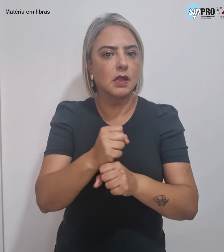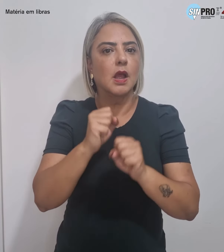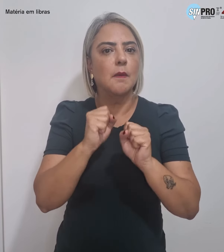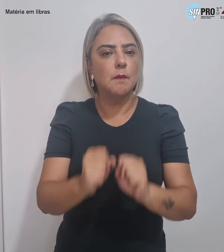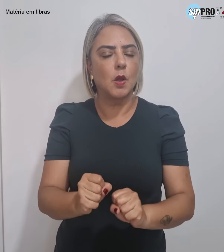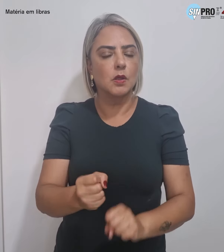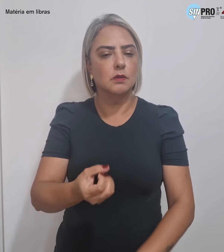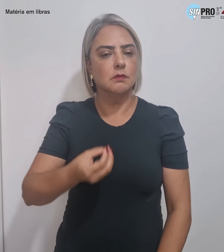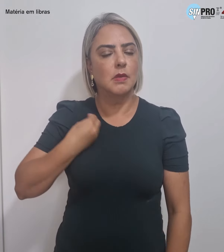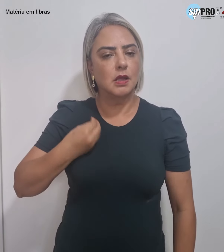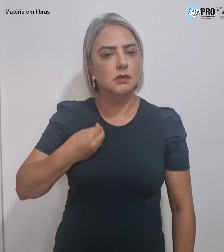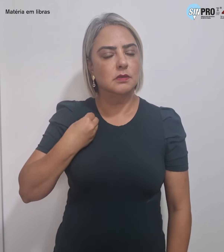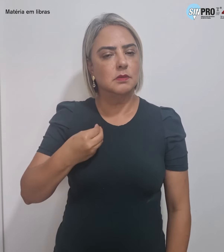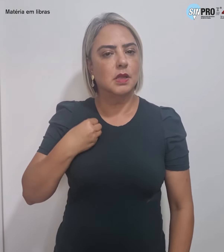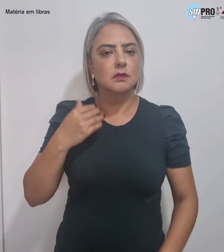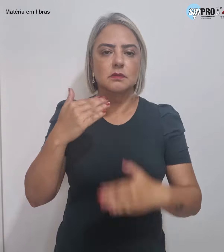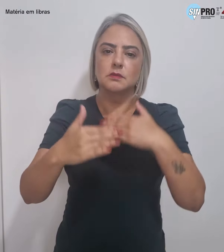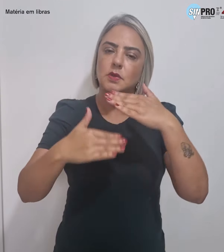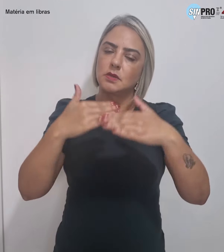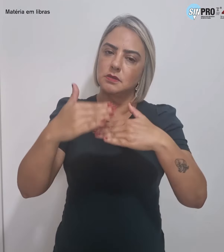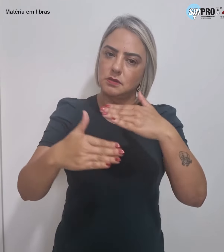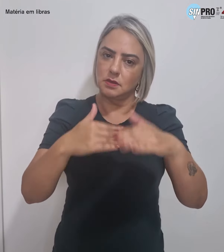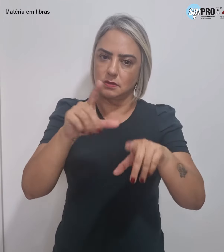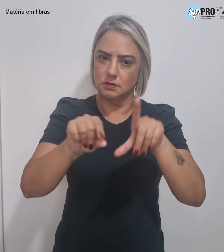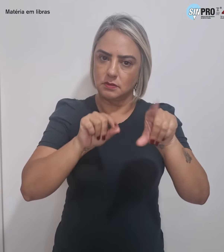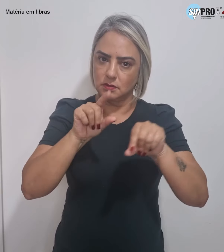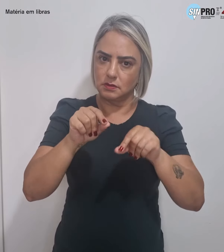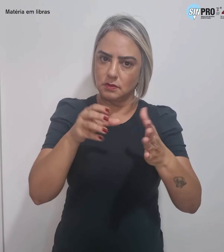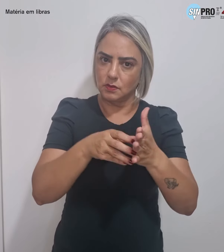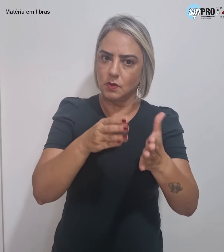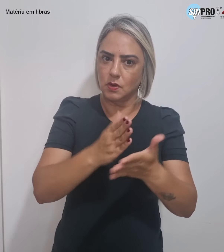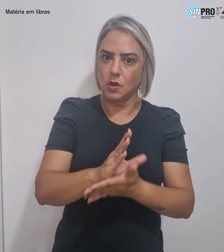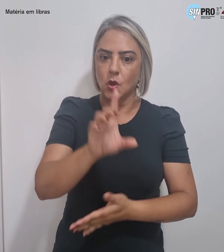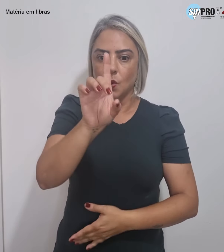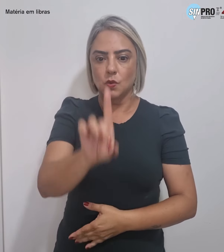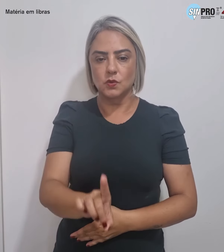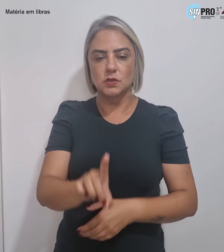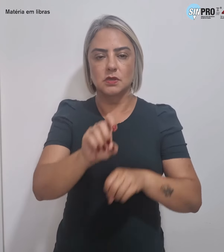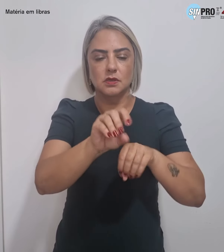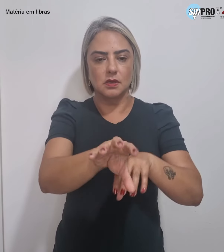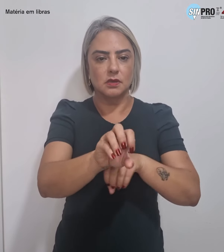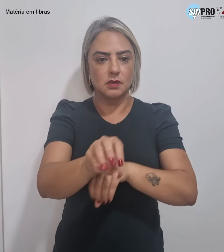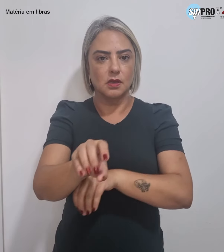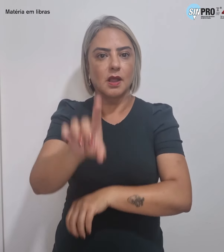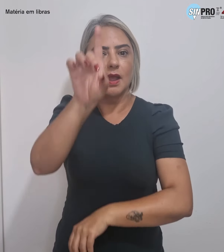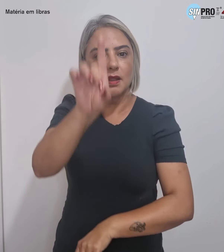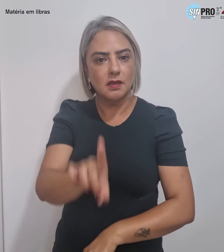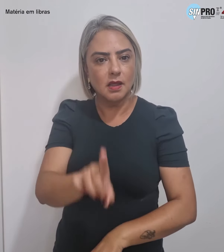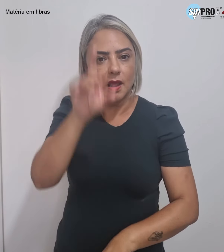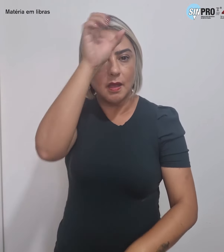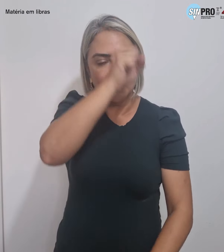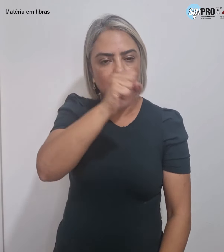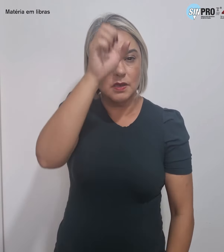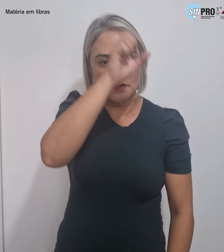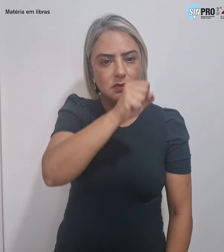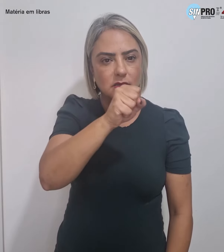participar do processo seletivo. O direito à educação, como direito à aprendizagem e à